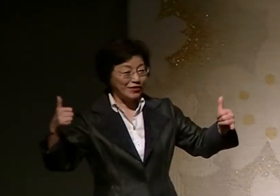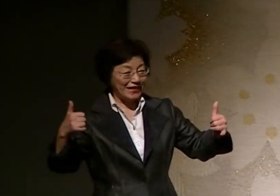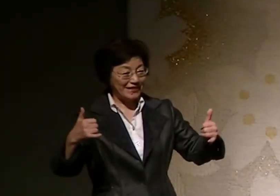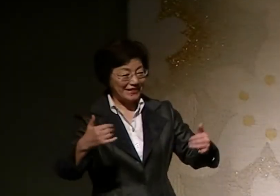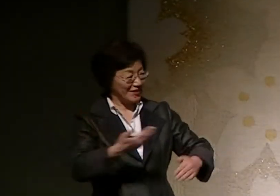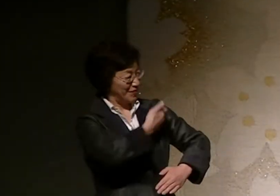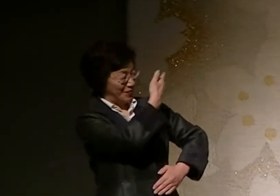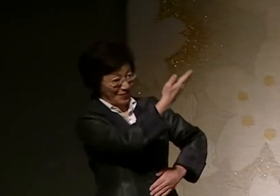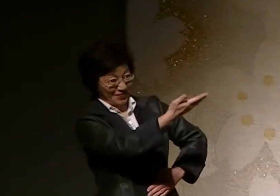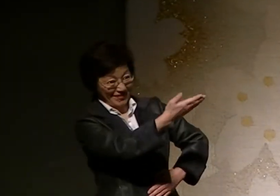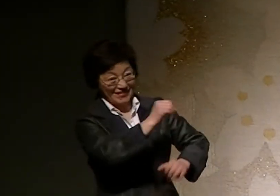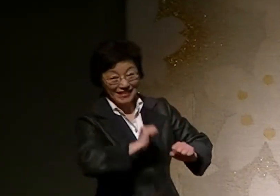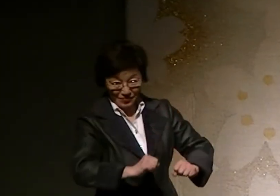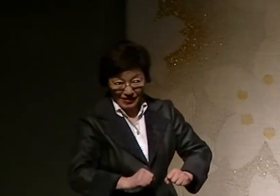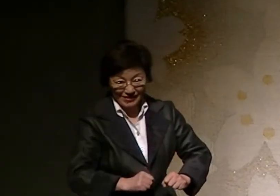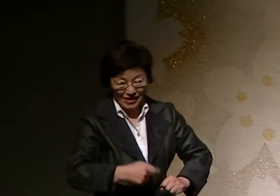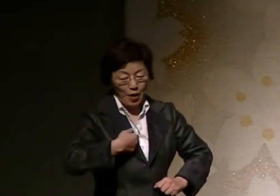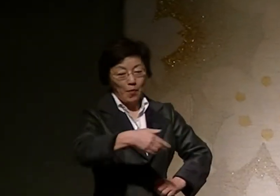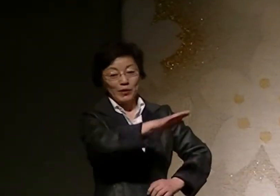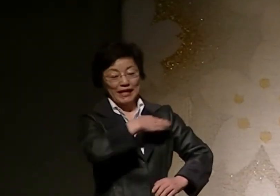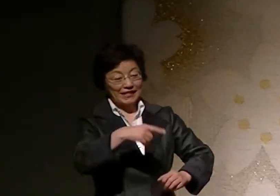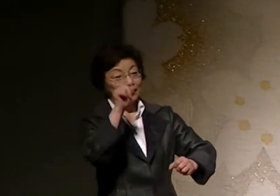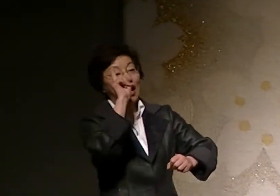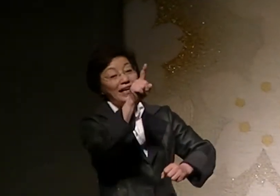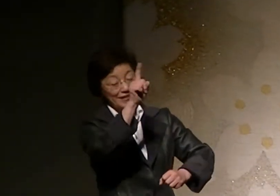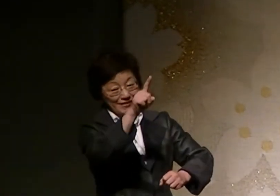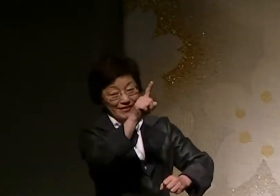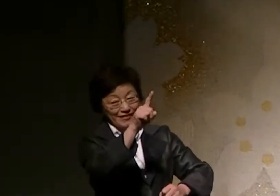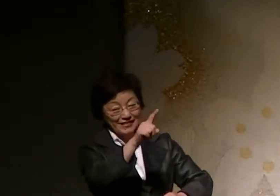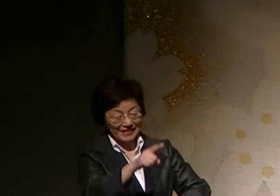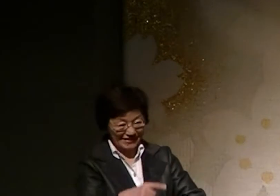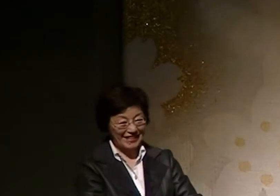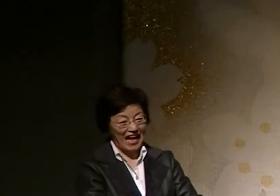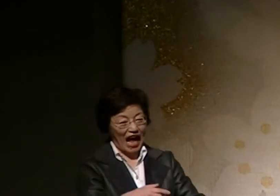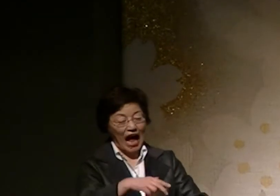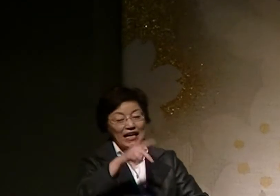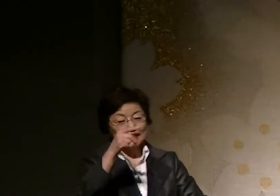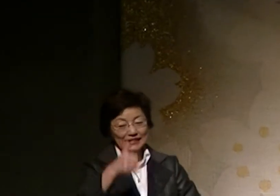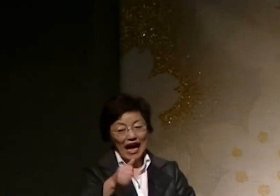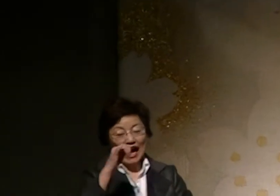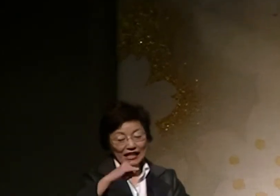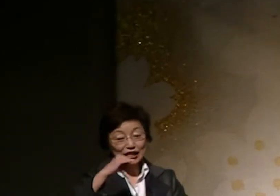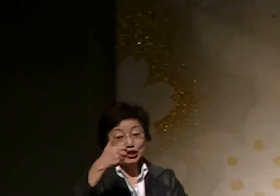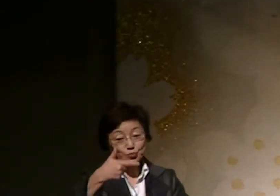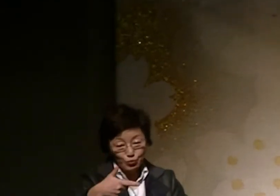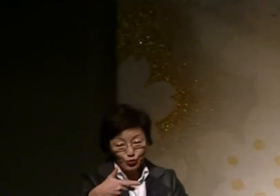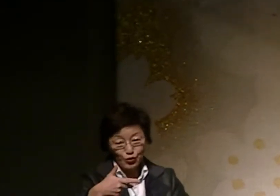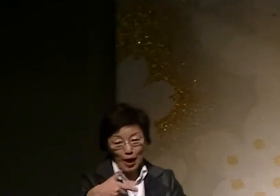登場です。僕たちの明日へ、タイムマシーンの皆さん、よろしくお願いいたします。